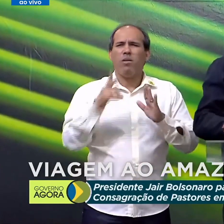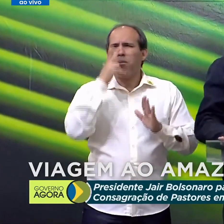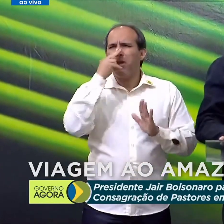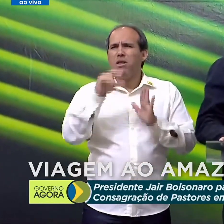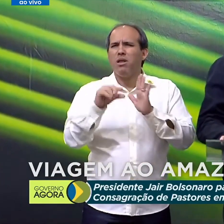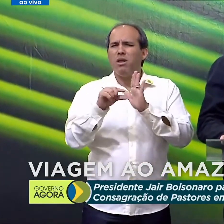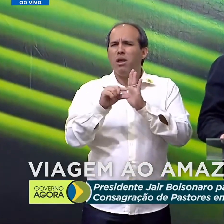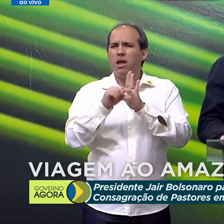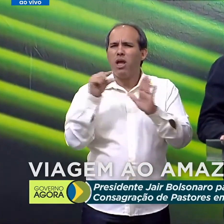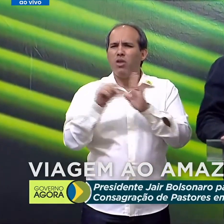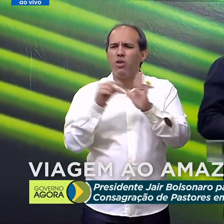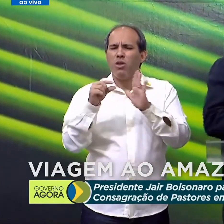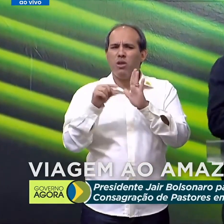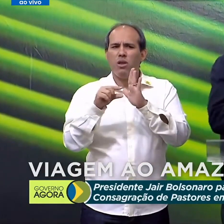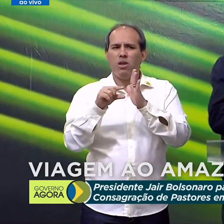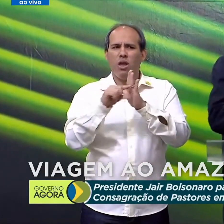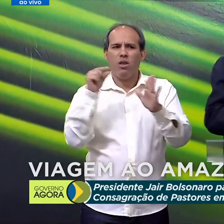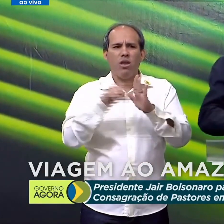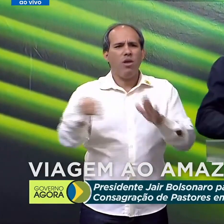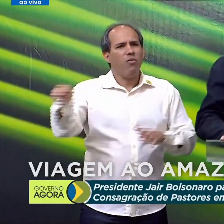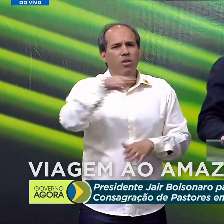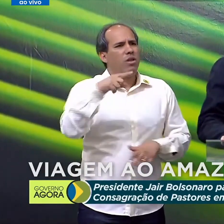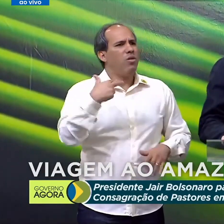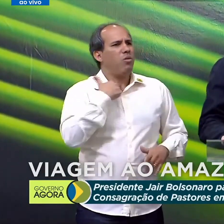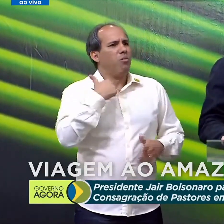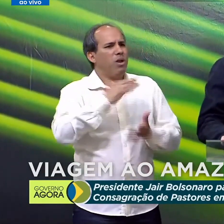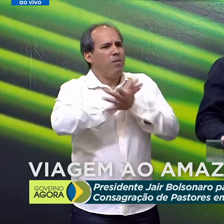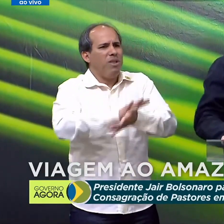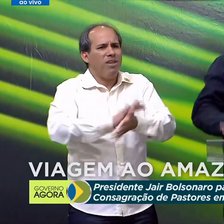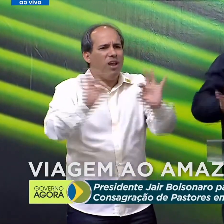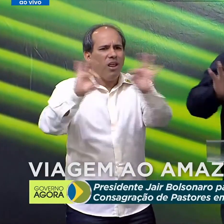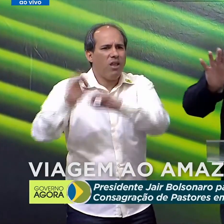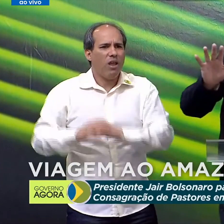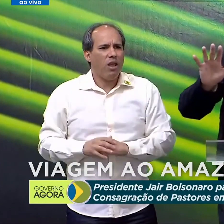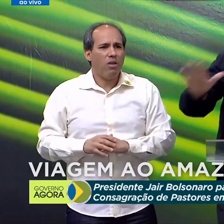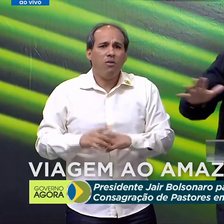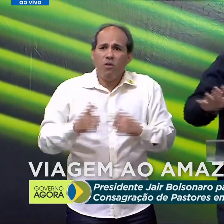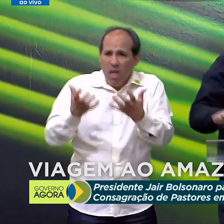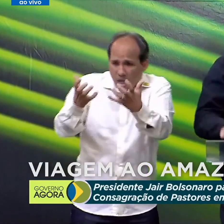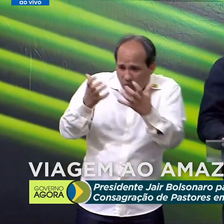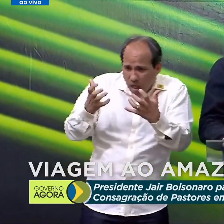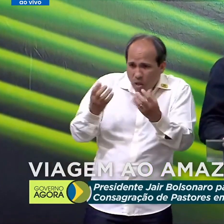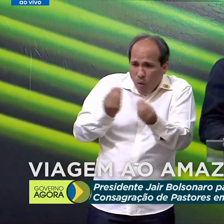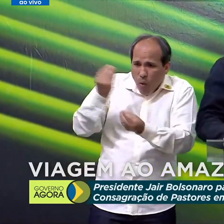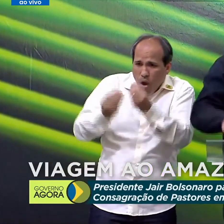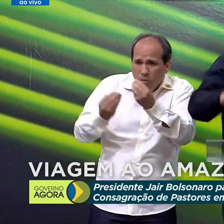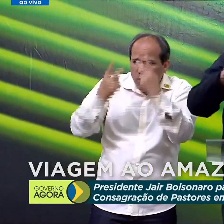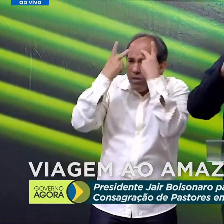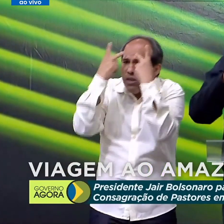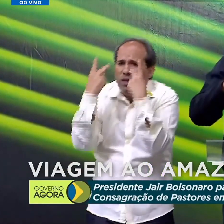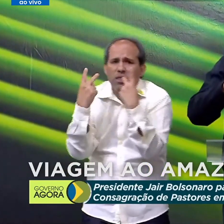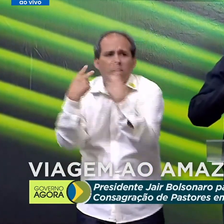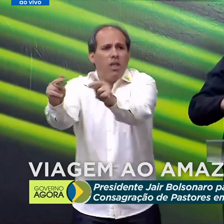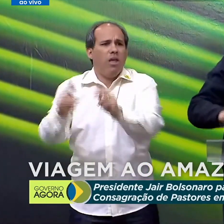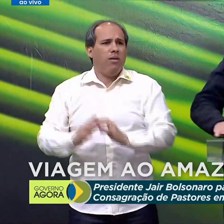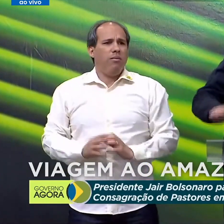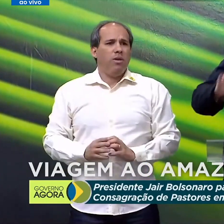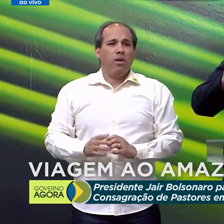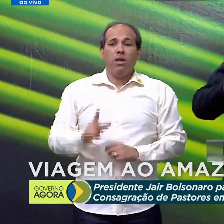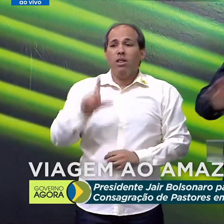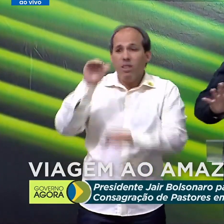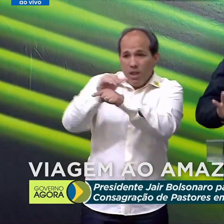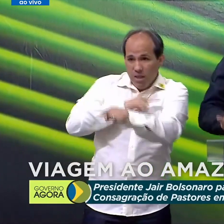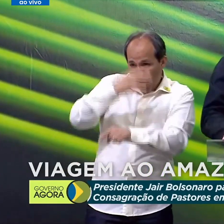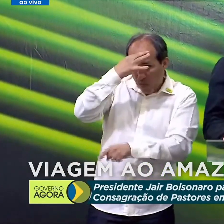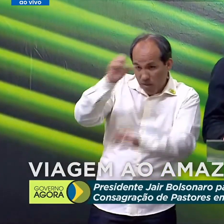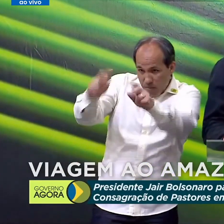Ninguém aqui vai perseguir ninguém. Cada um seja feliz. Traga com a sua consciência em